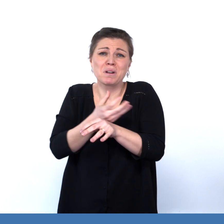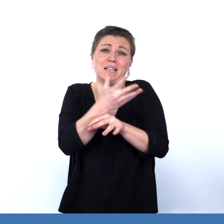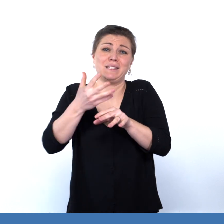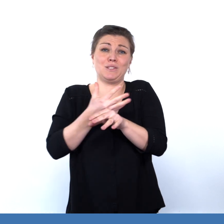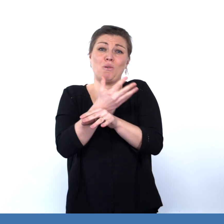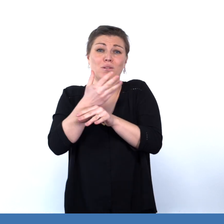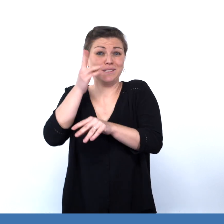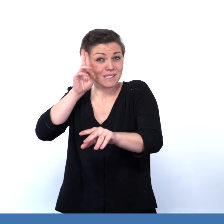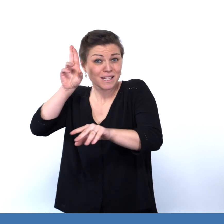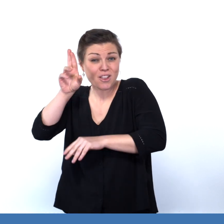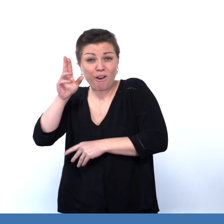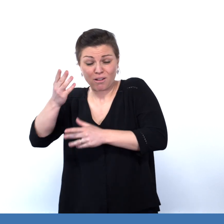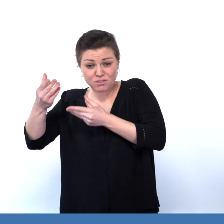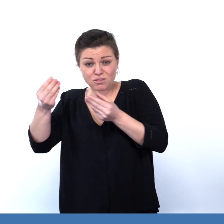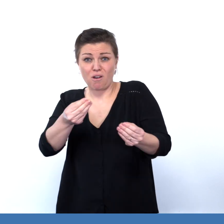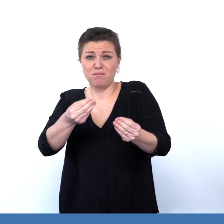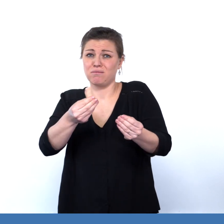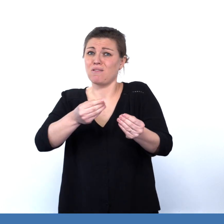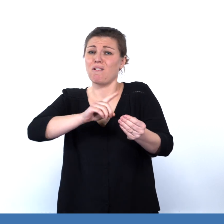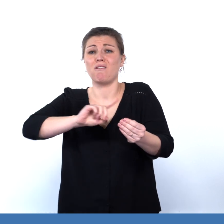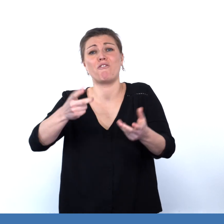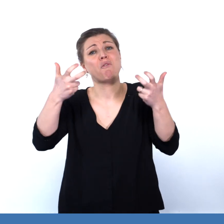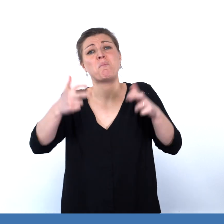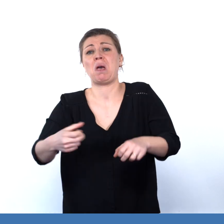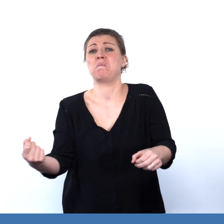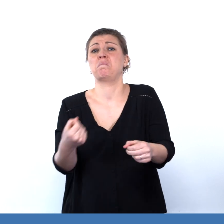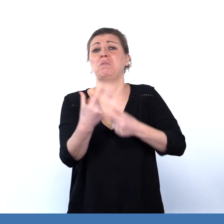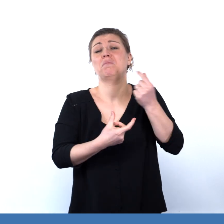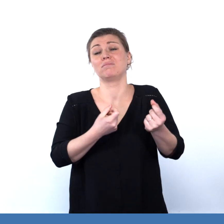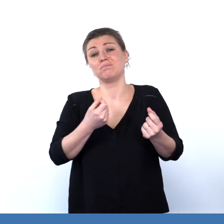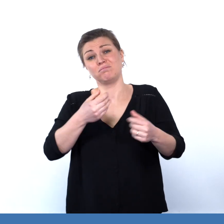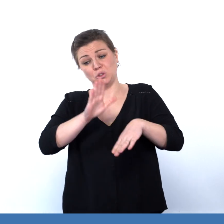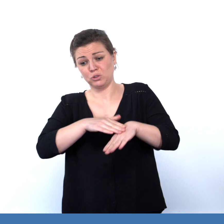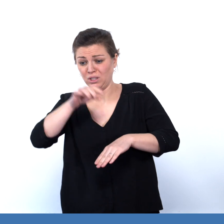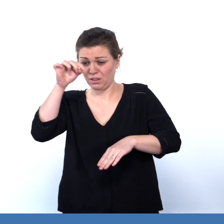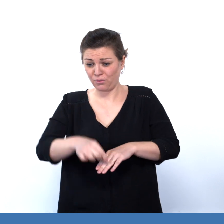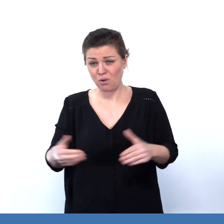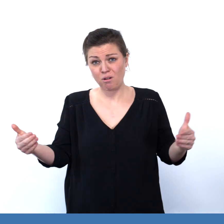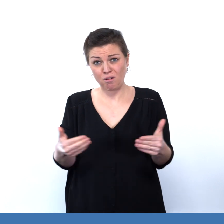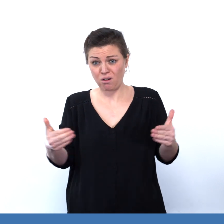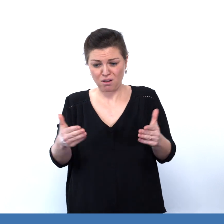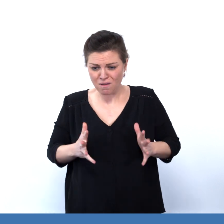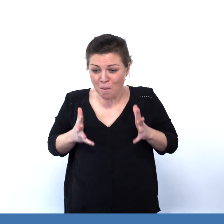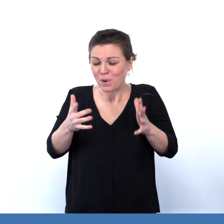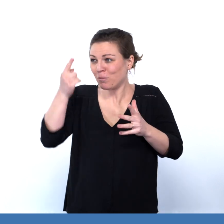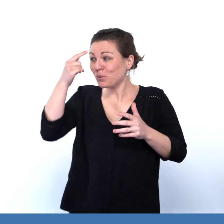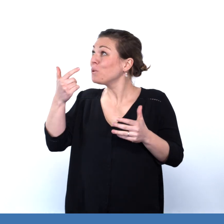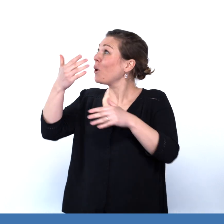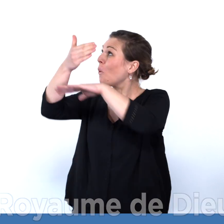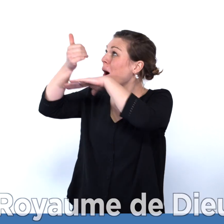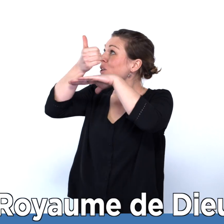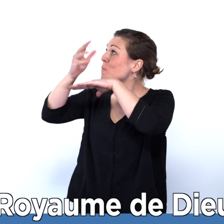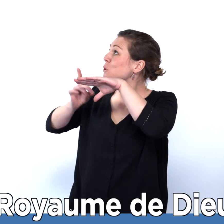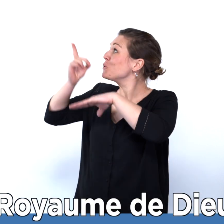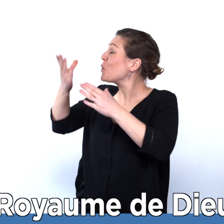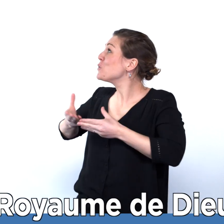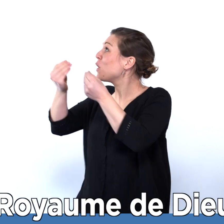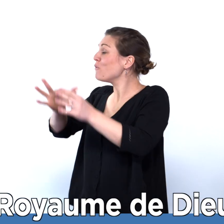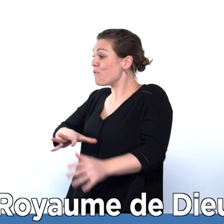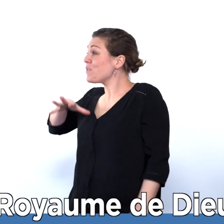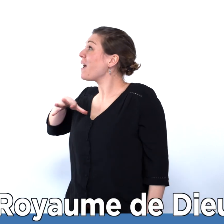que le Seigneur t'a donné. Bouge-toi. Fais tout pour le royaume de Dieu. Fais tout pour que le Seigneur soit fier de toi et qu'un jour, il